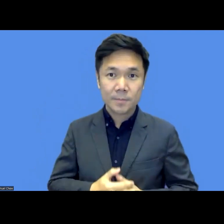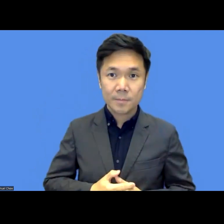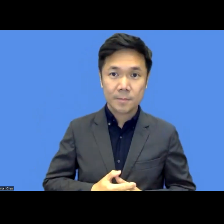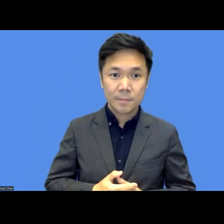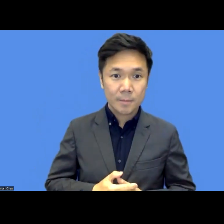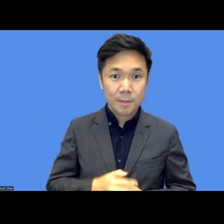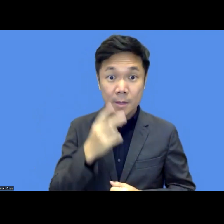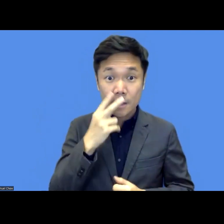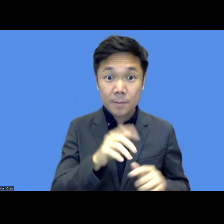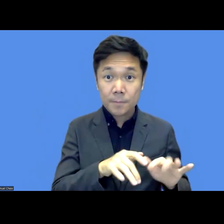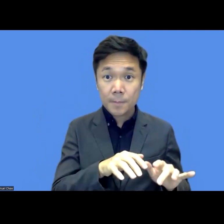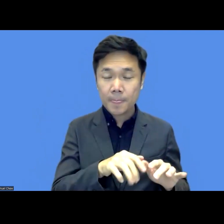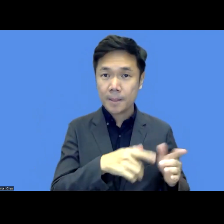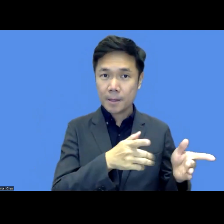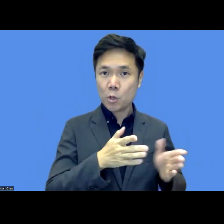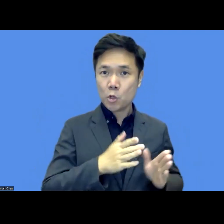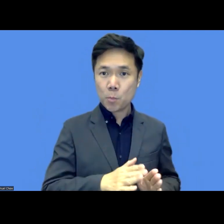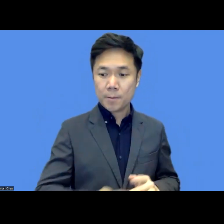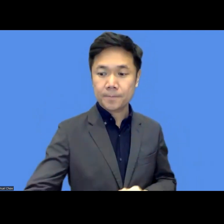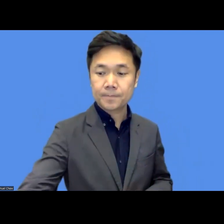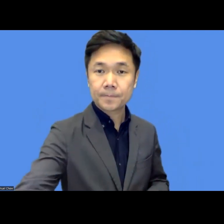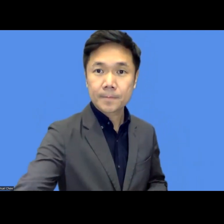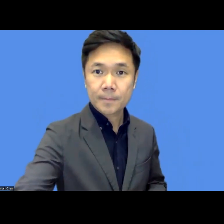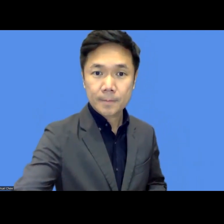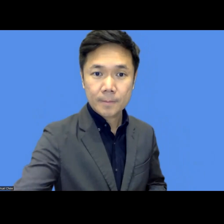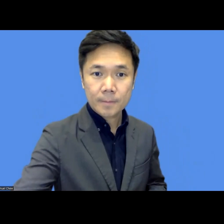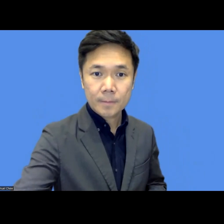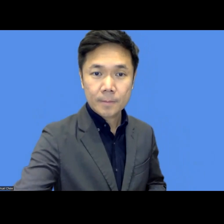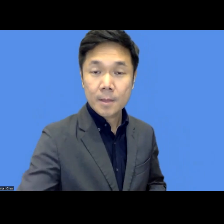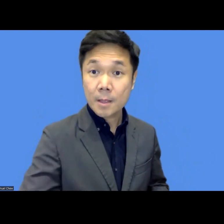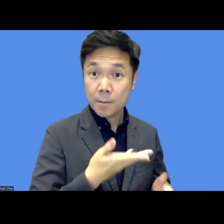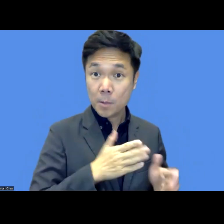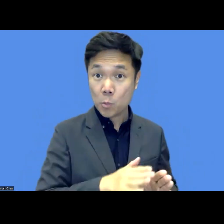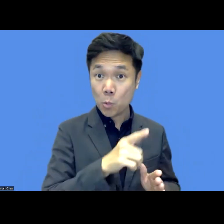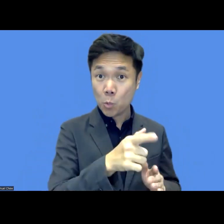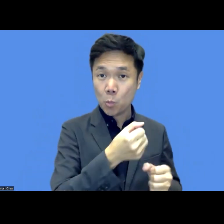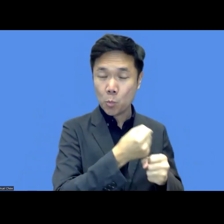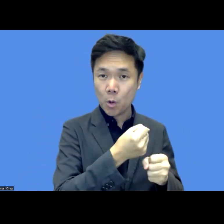with unitary leave. Yo vi otros comentarios trabajando con